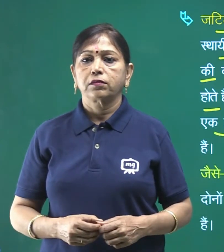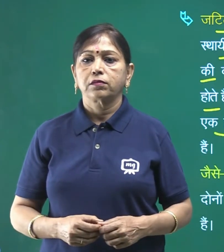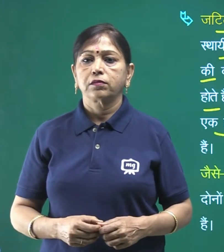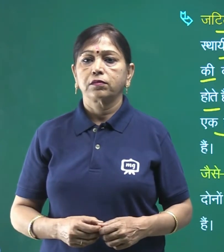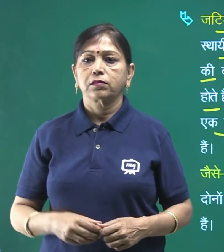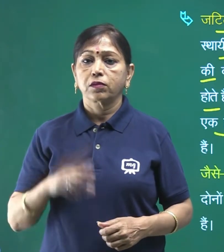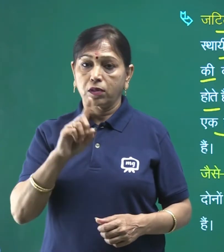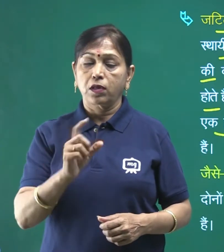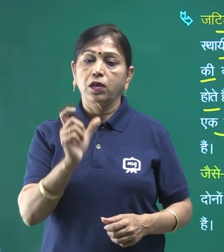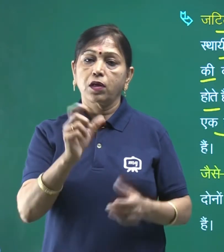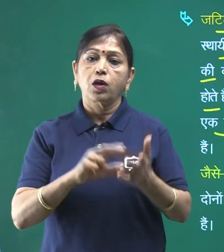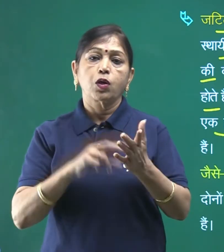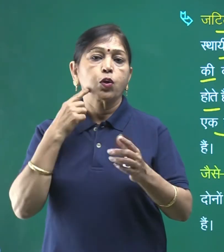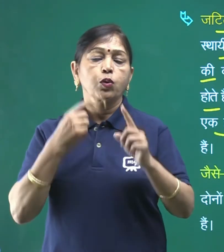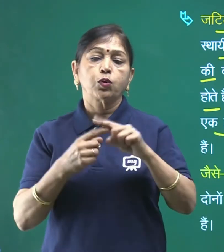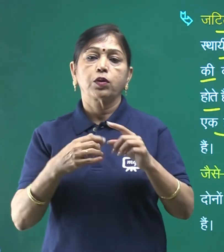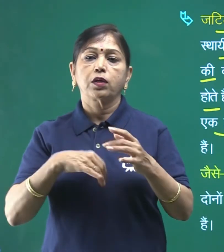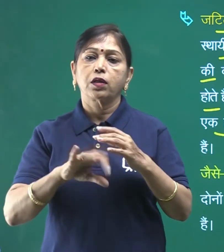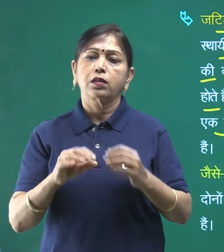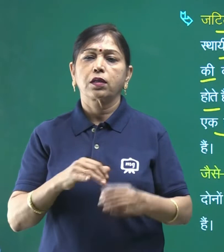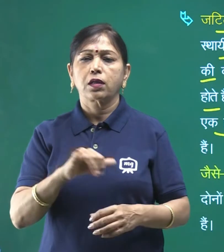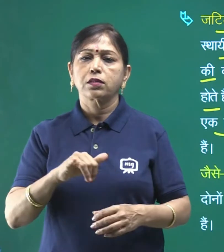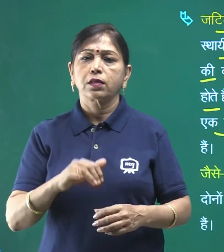एक इकाई की तरह